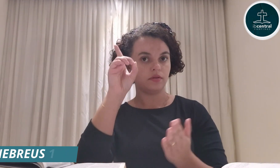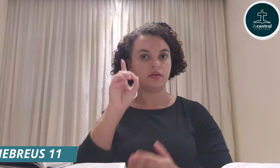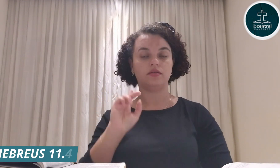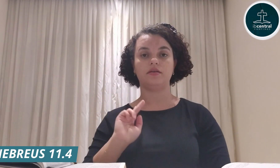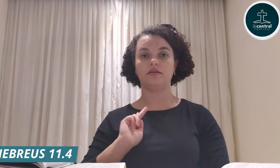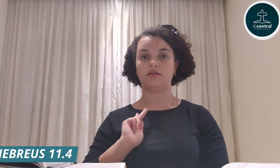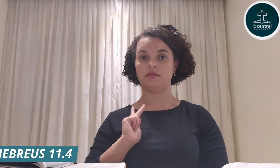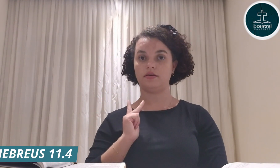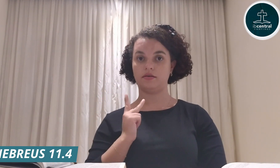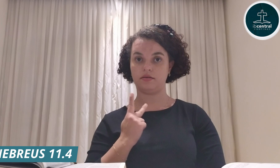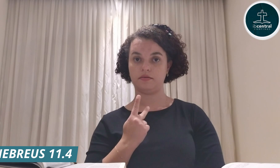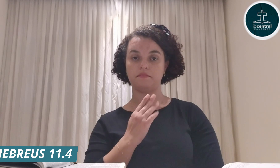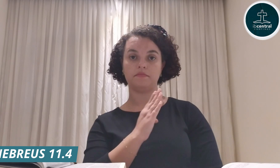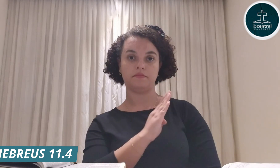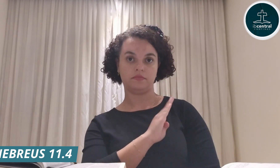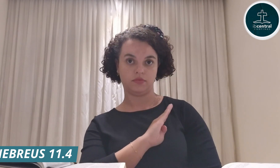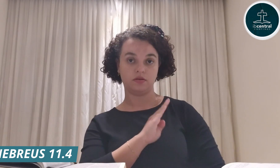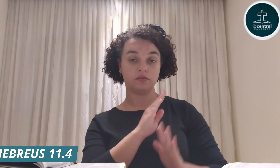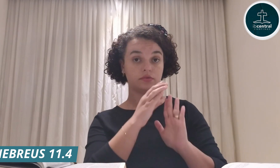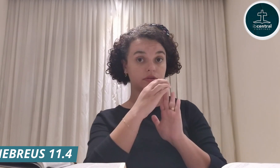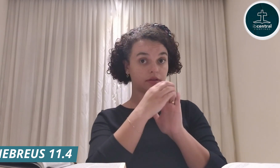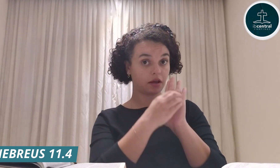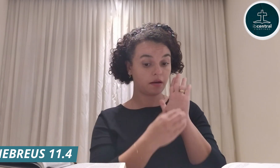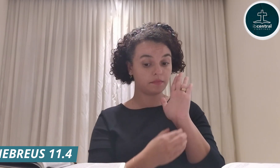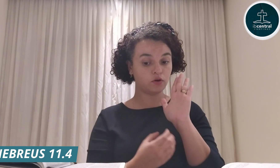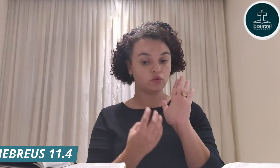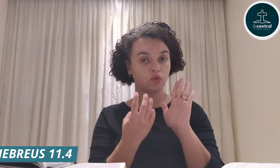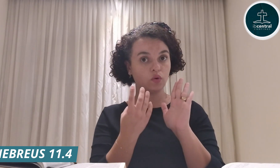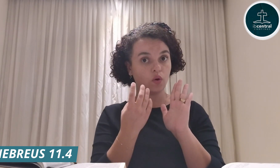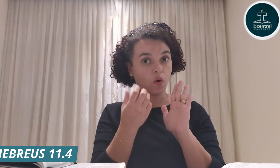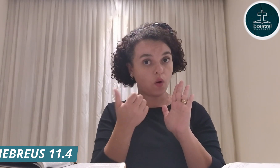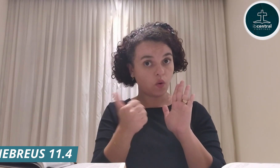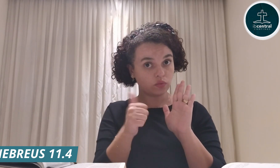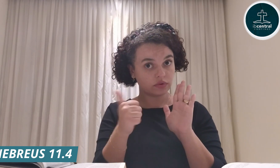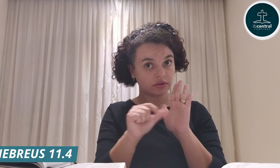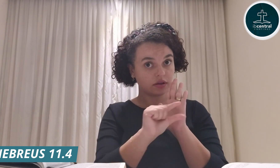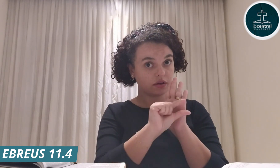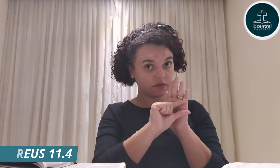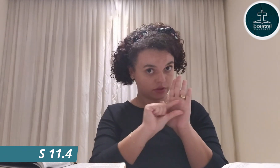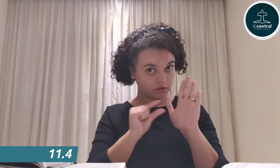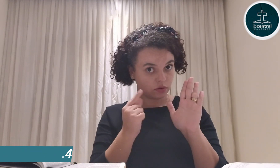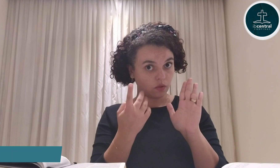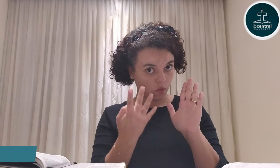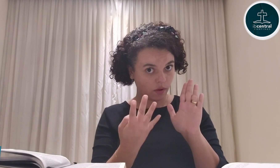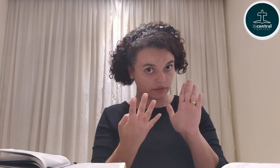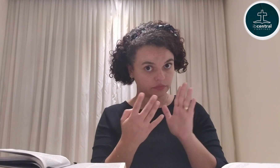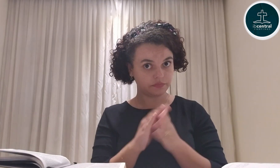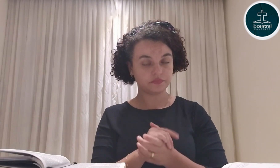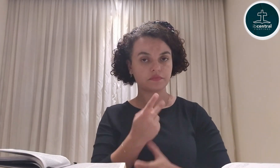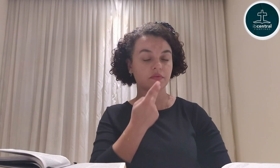Vamos ler o texto bíblico que se encontra em Hebreus, capítulo 11,